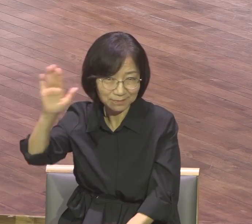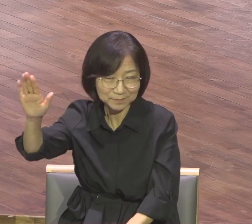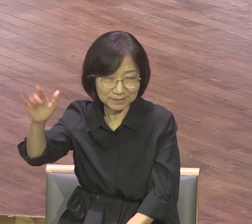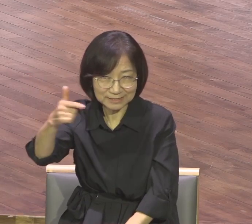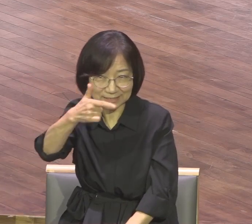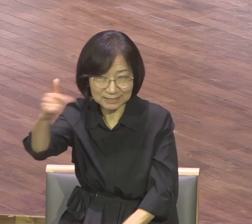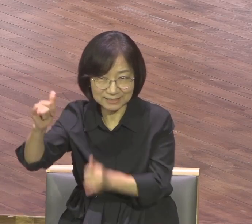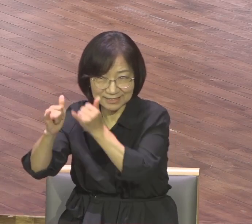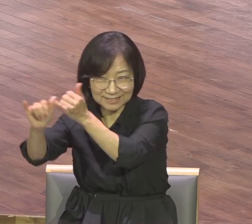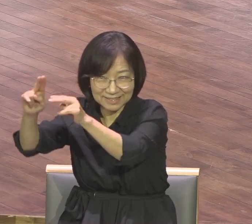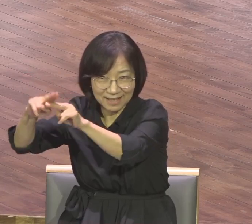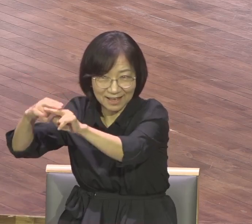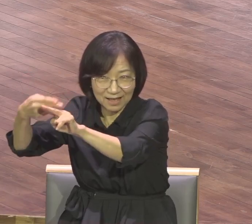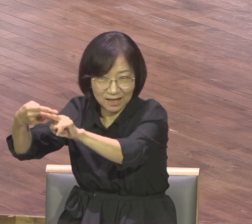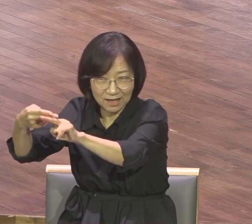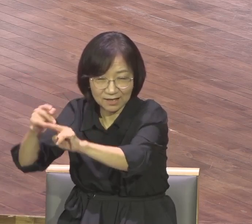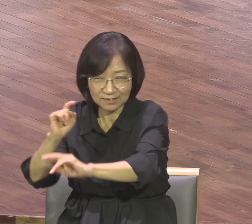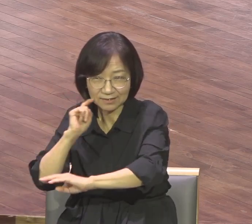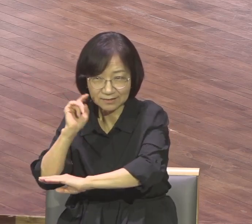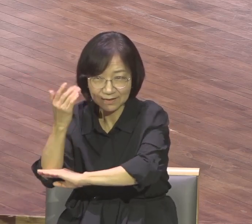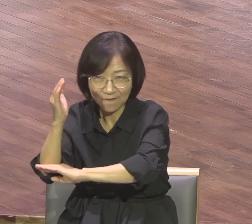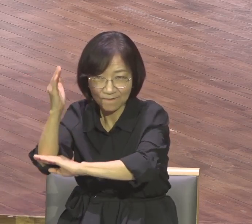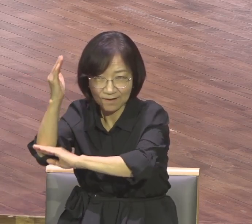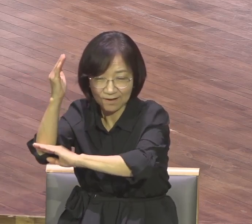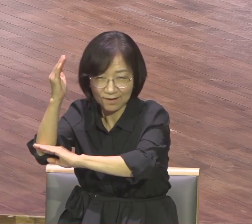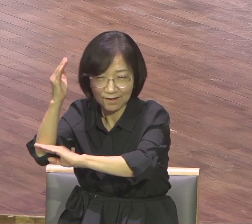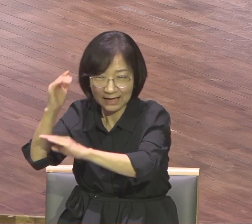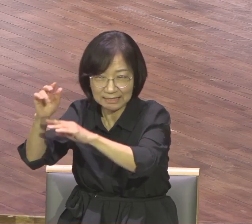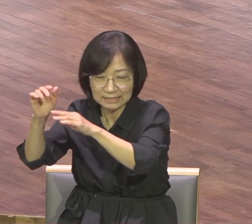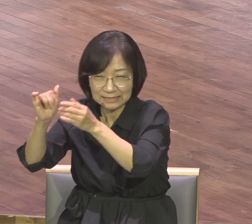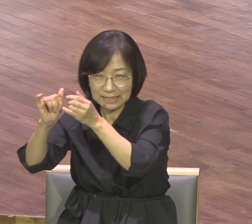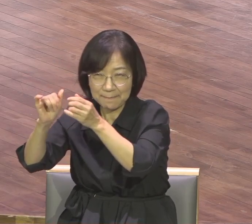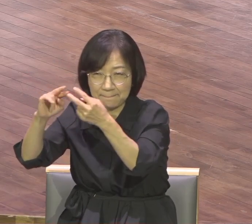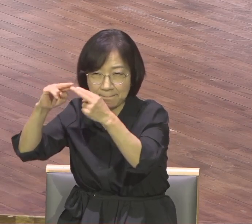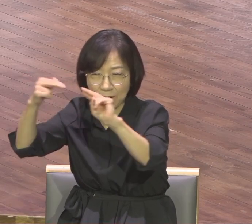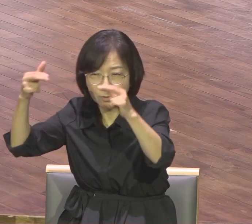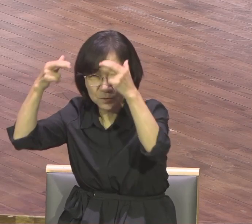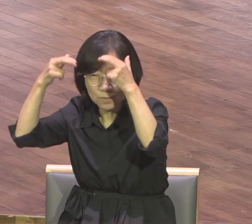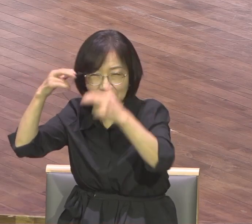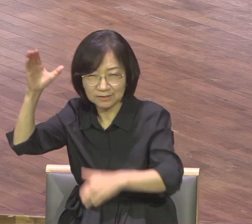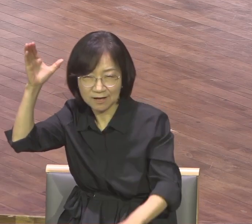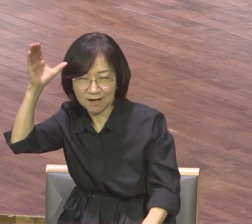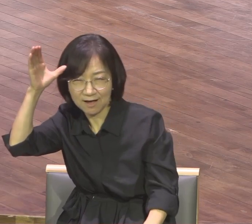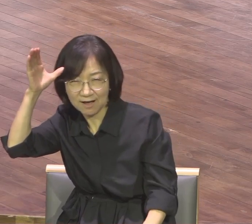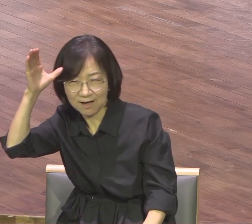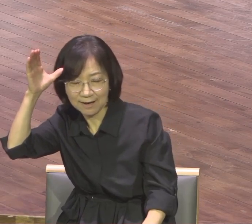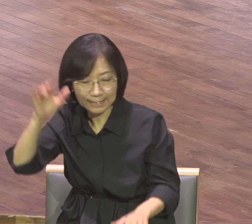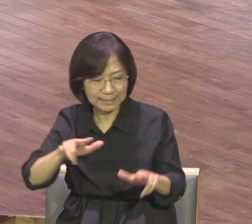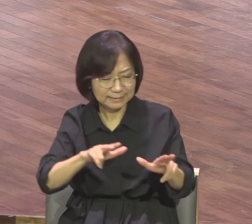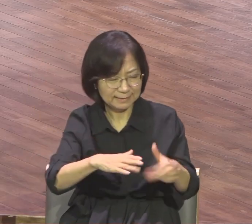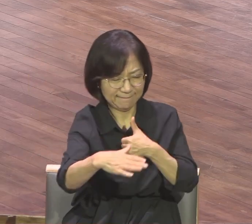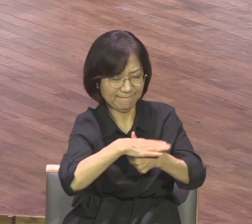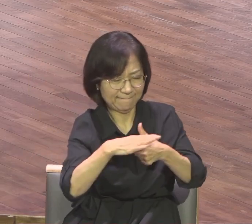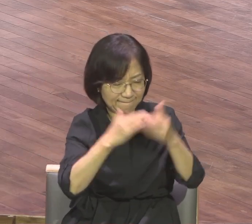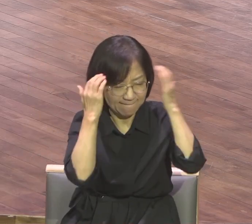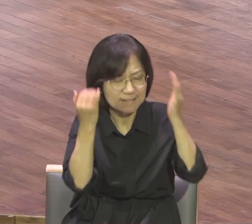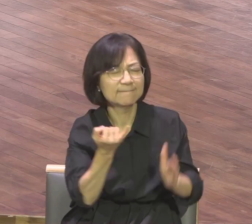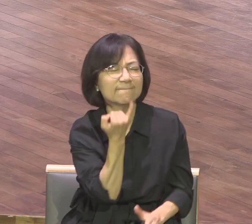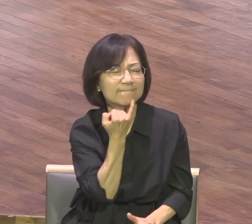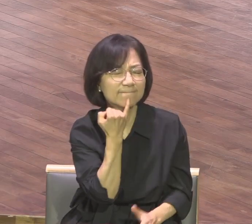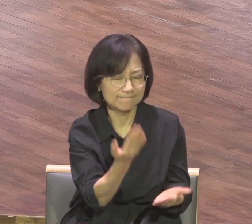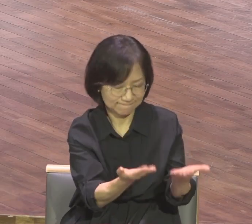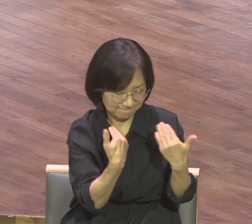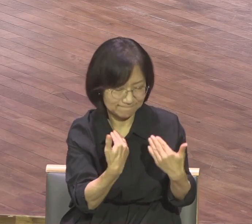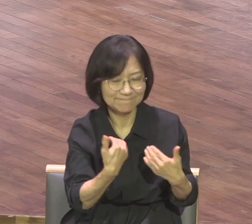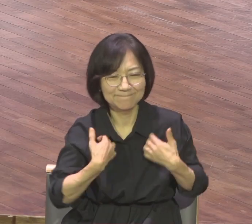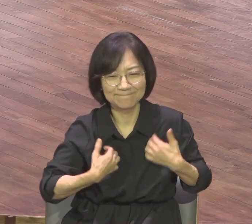영광과 생명의 면류관을 바라보면서 모든 고난 이겨나갔어요. 기뻐했다.